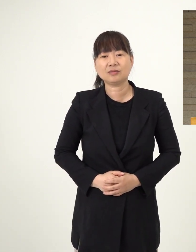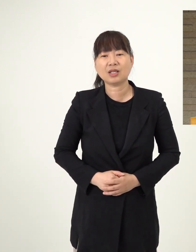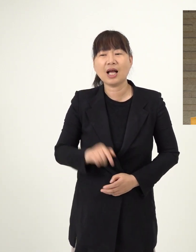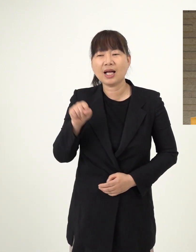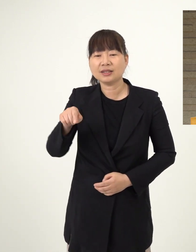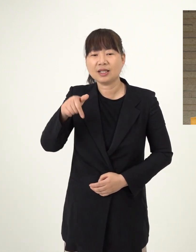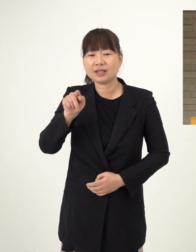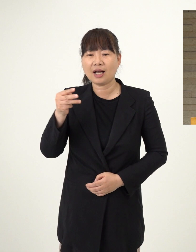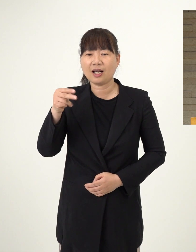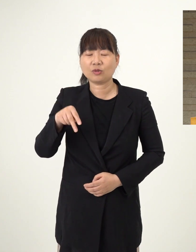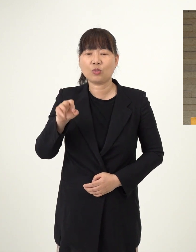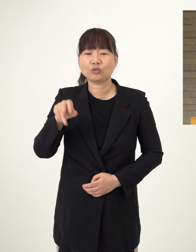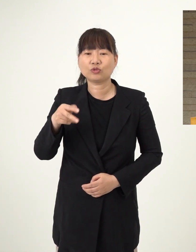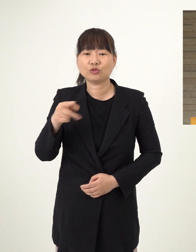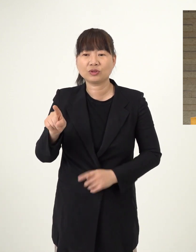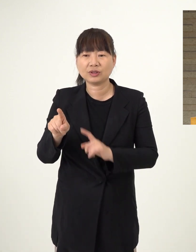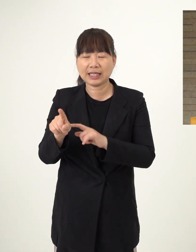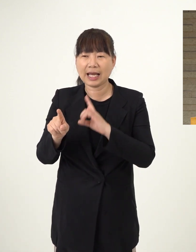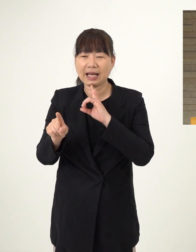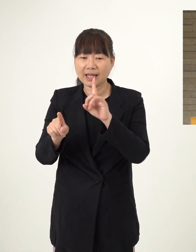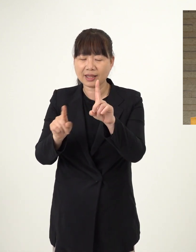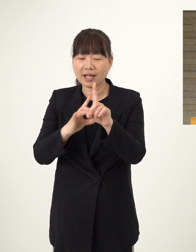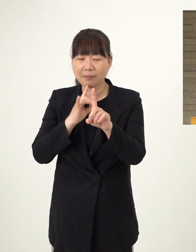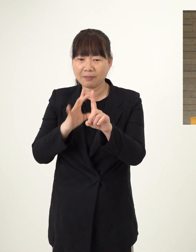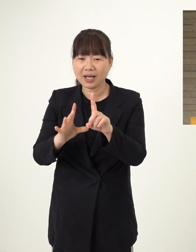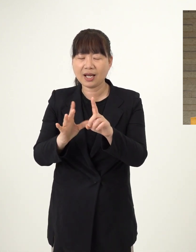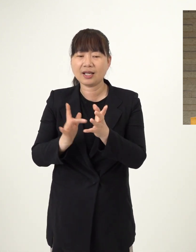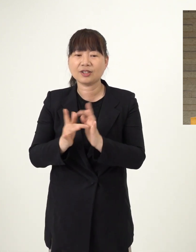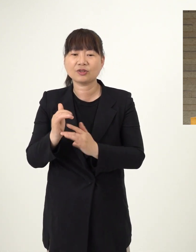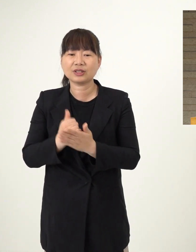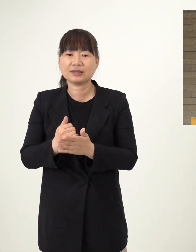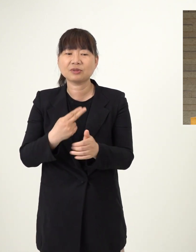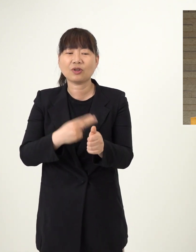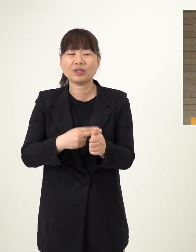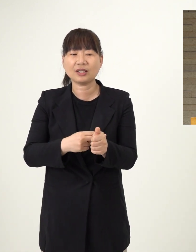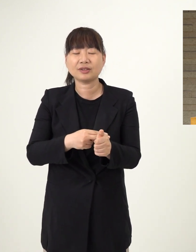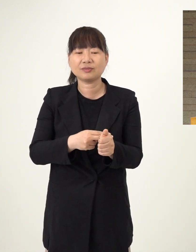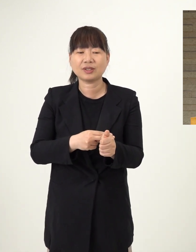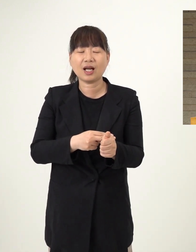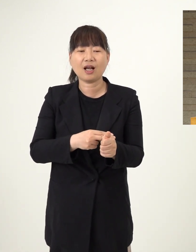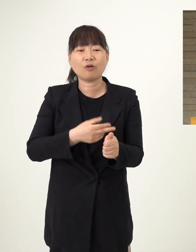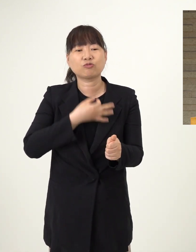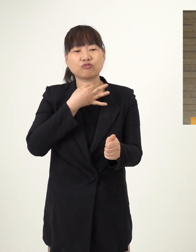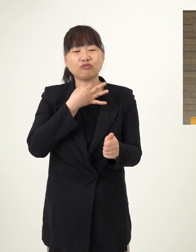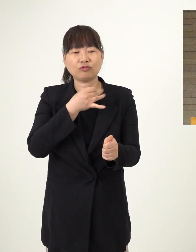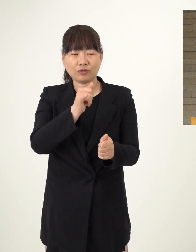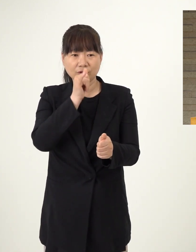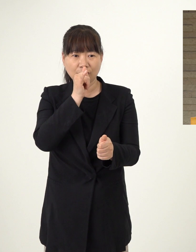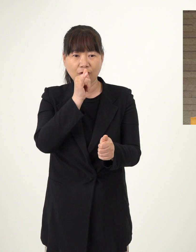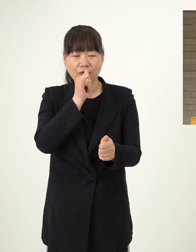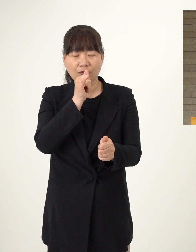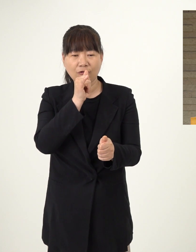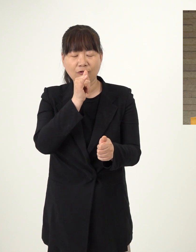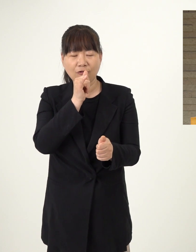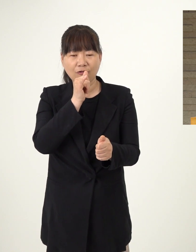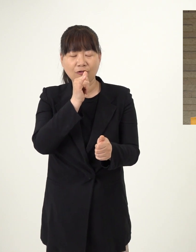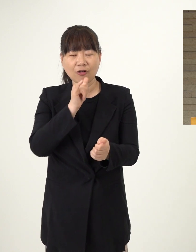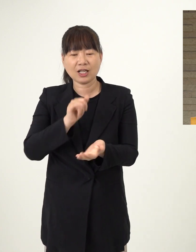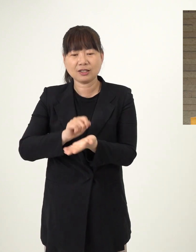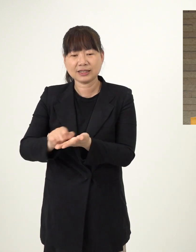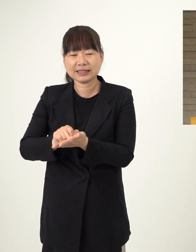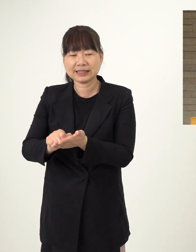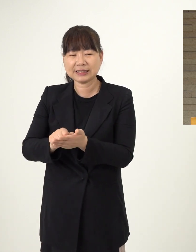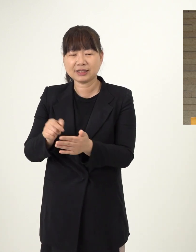이 가룟 유다만은 예수님을 랍비로 호칭합니다. 무슨 얘기를 기자는 하고 싶었던